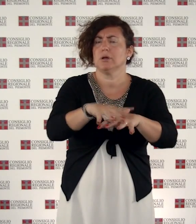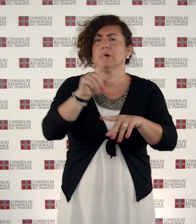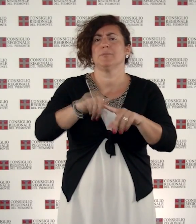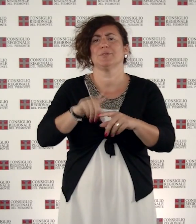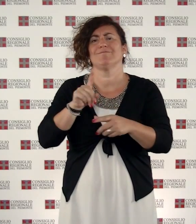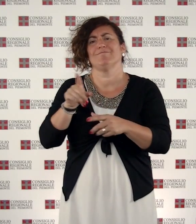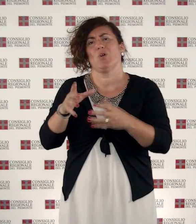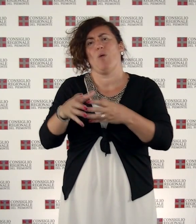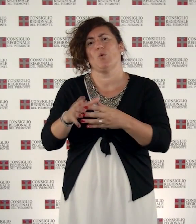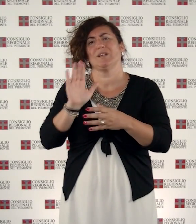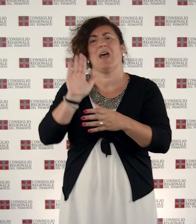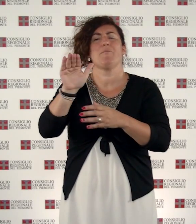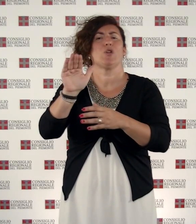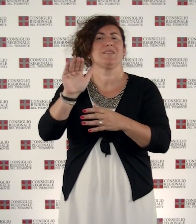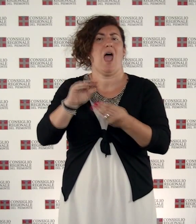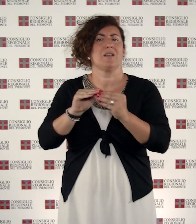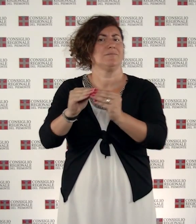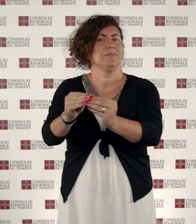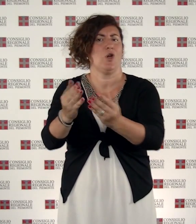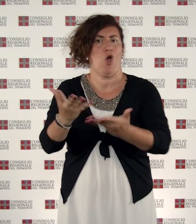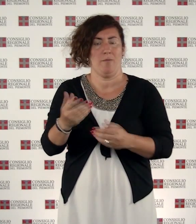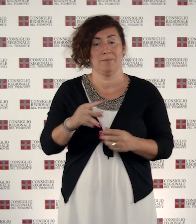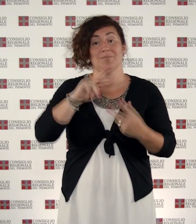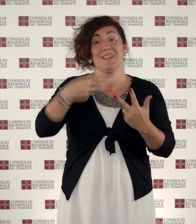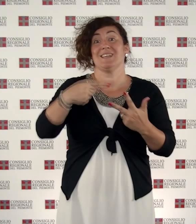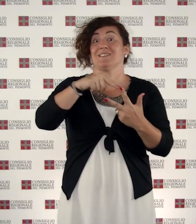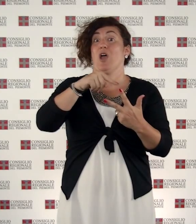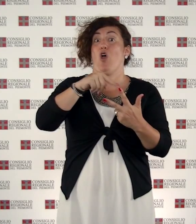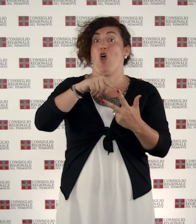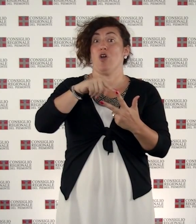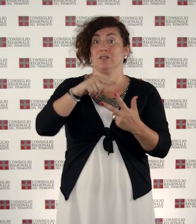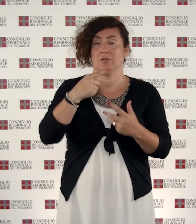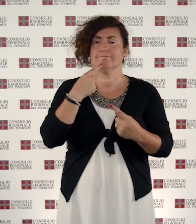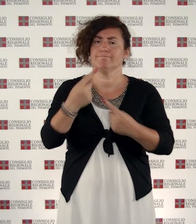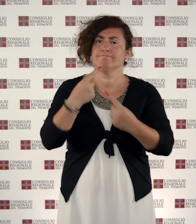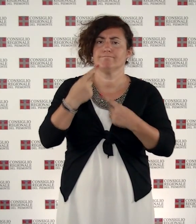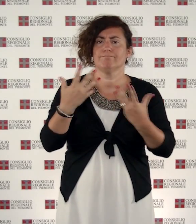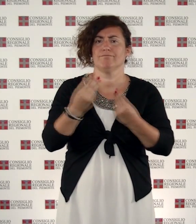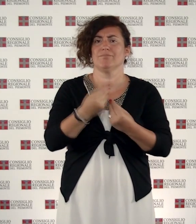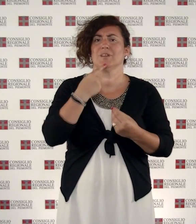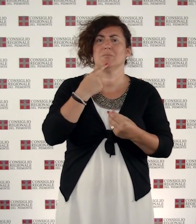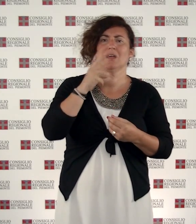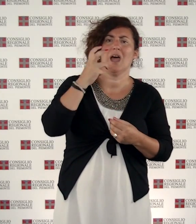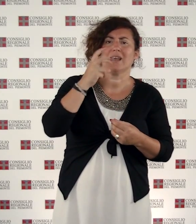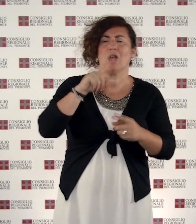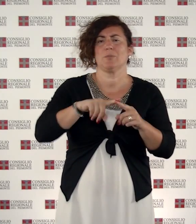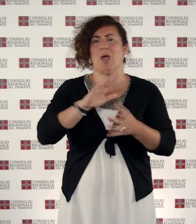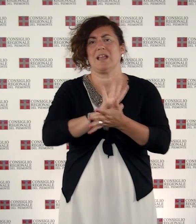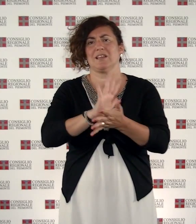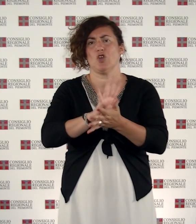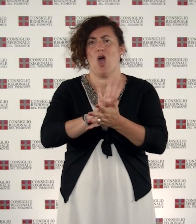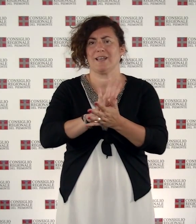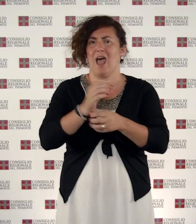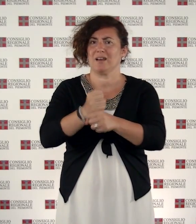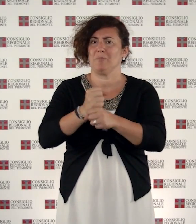in seconda si è svolta un'audizione con i rappresentanti del settore dell'editoria e dell'emittenza radiotelevisiva locale e in congiunta